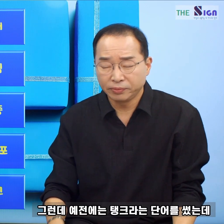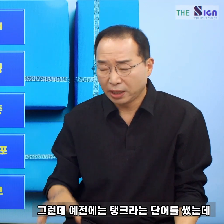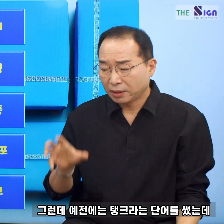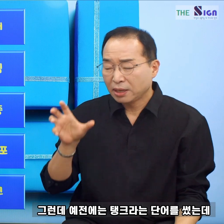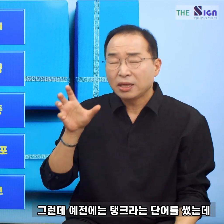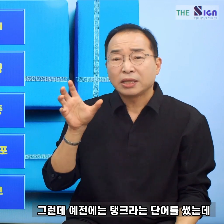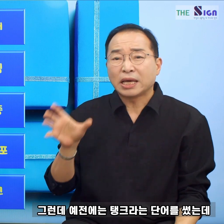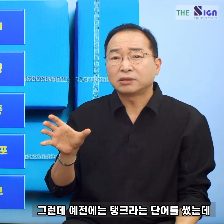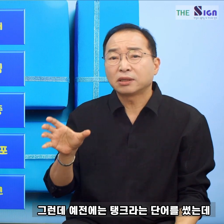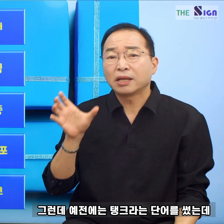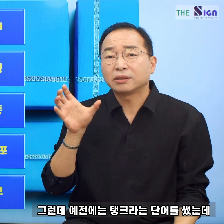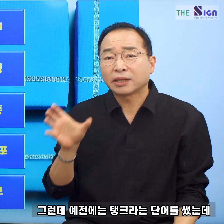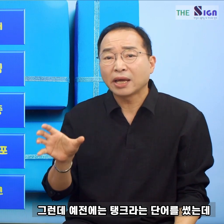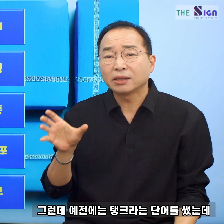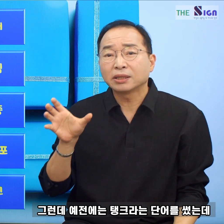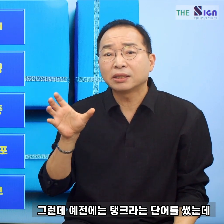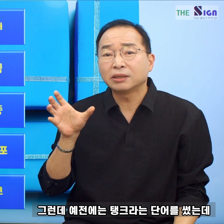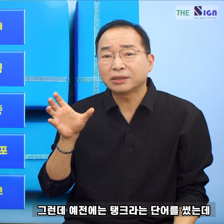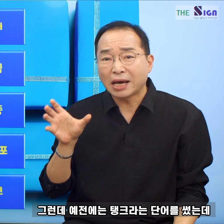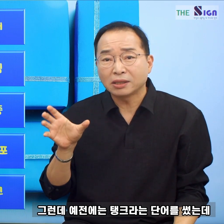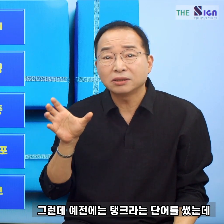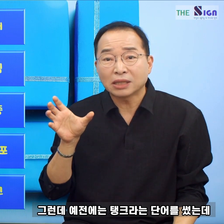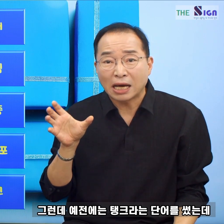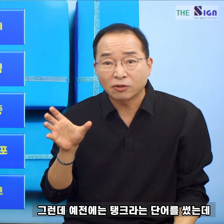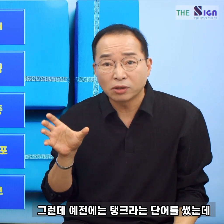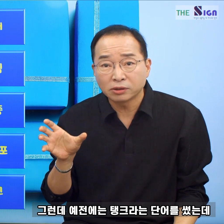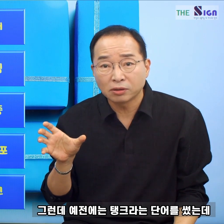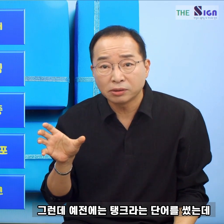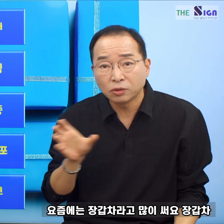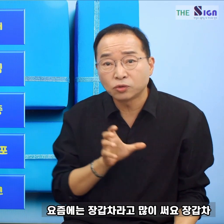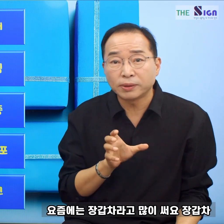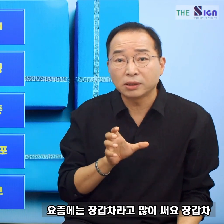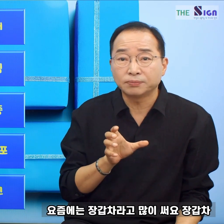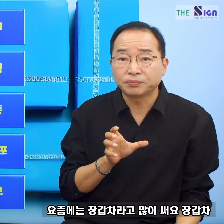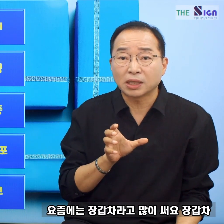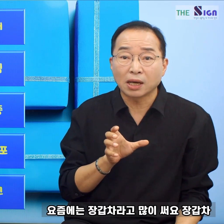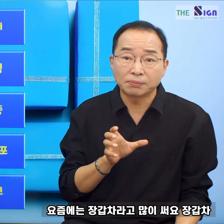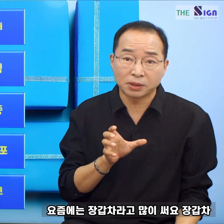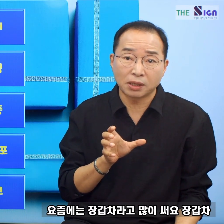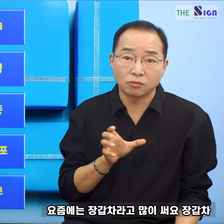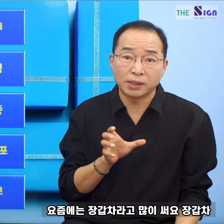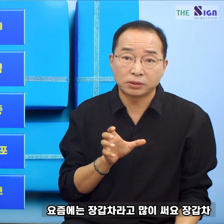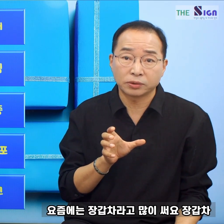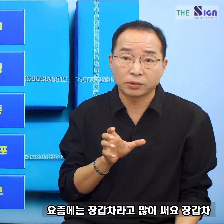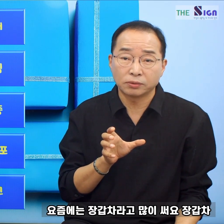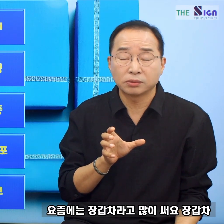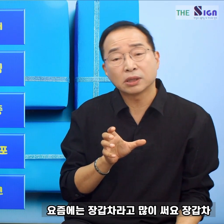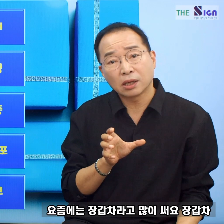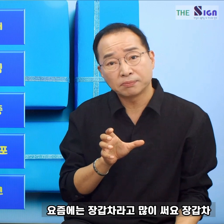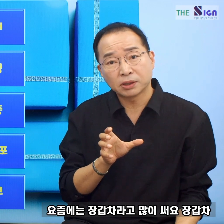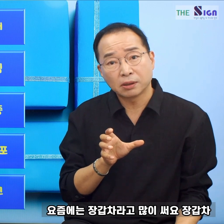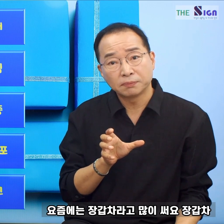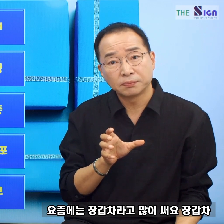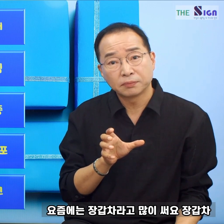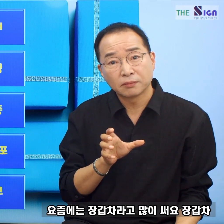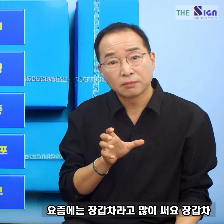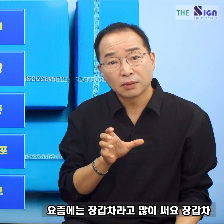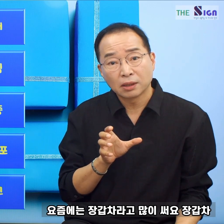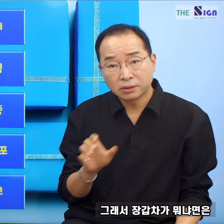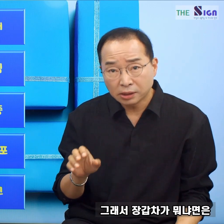근데 예전에는 탱크라는 단어를 썼는데 요즘에는 장갑차라고만 있어요. 장갑차.